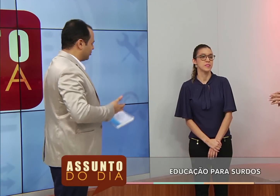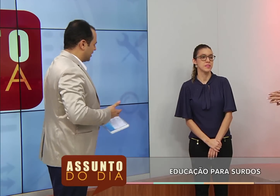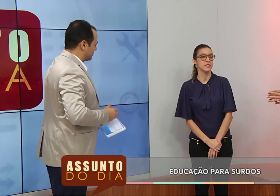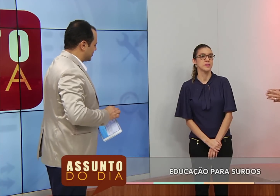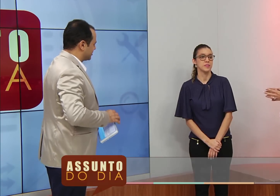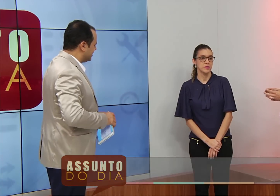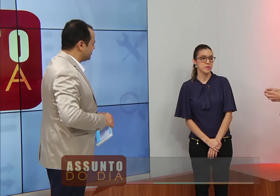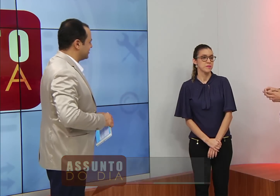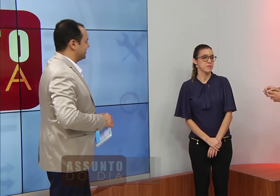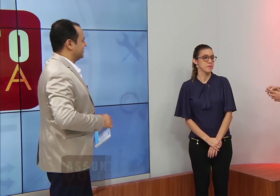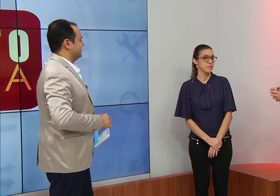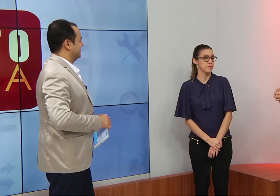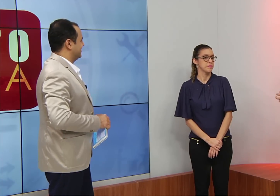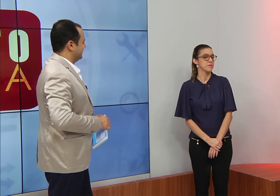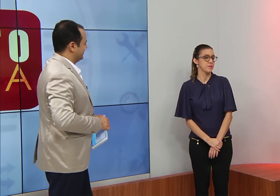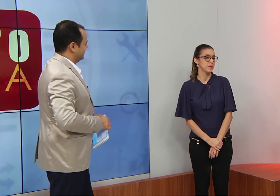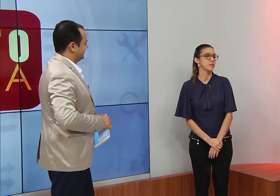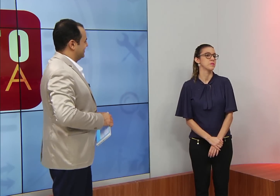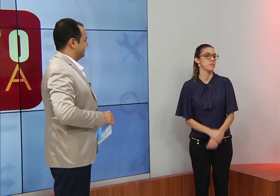pessoas têm procurado bastante?